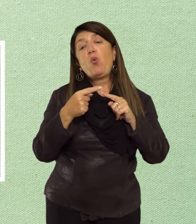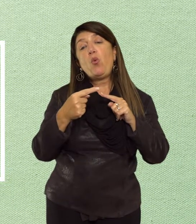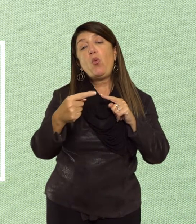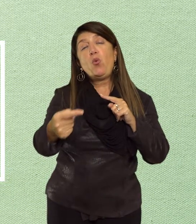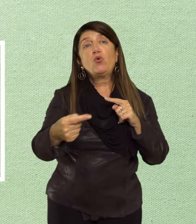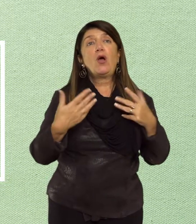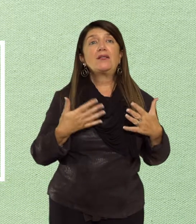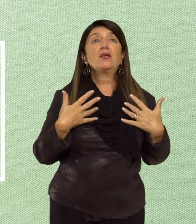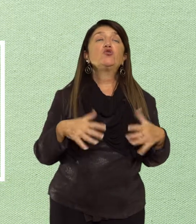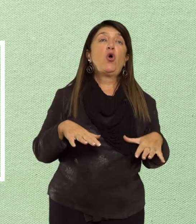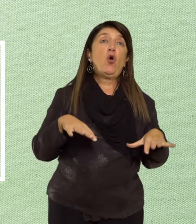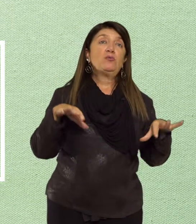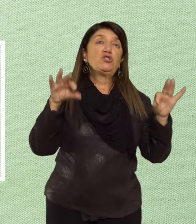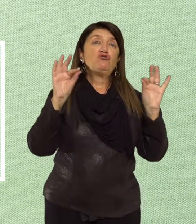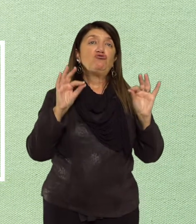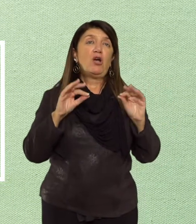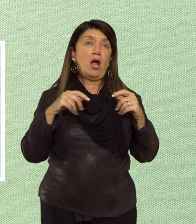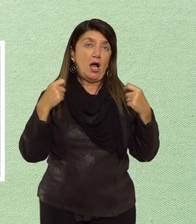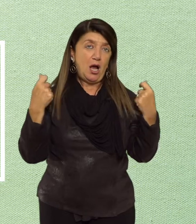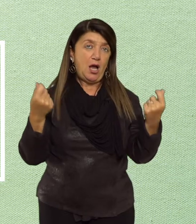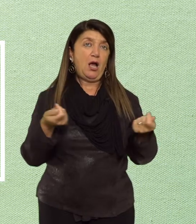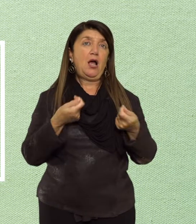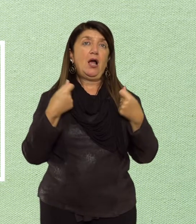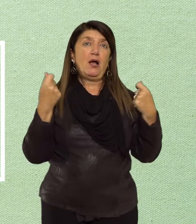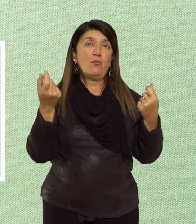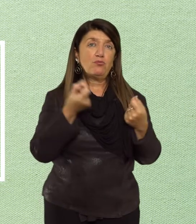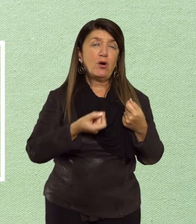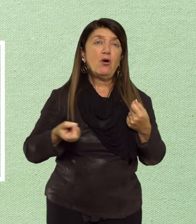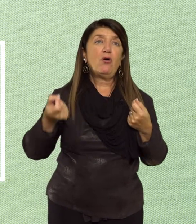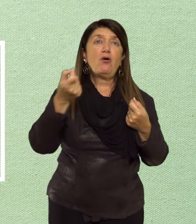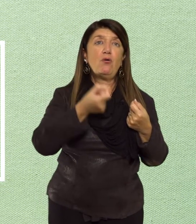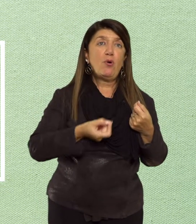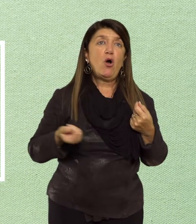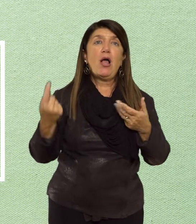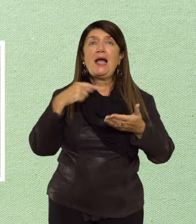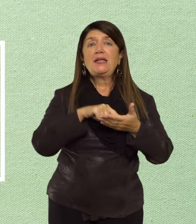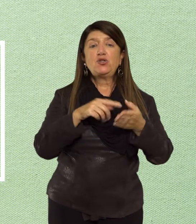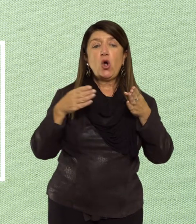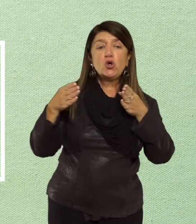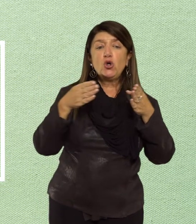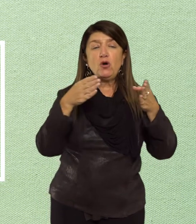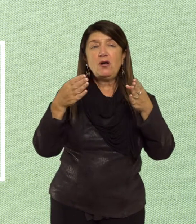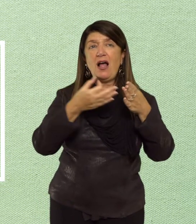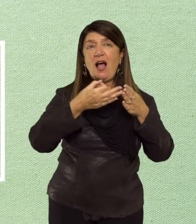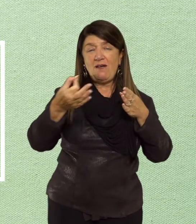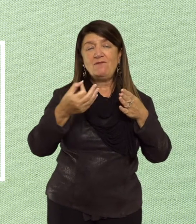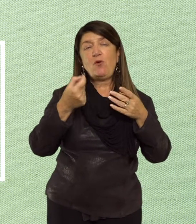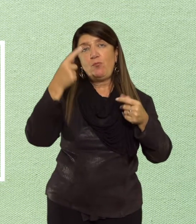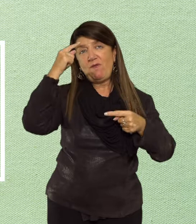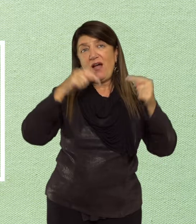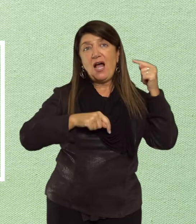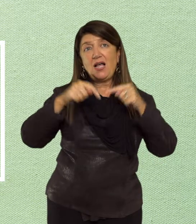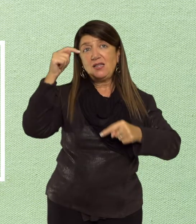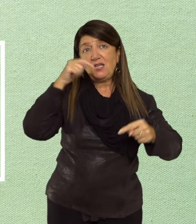ricominciato ad allenarci, quindi stiamo veramente facendo tanta fatica a rimetterci in carreggiata, però insomma lo sapevamo, ma era necessario un periodo di stop,